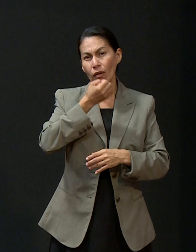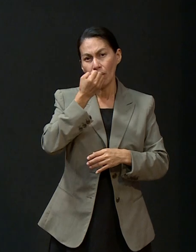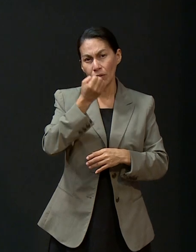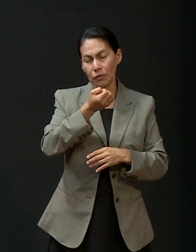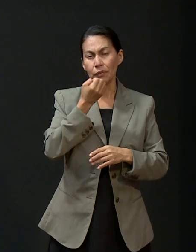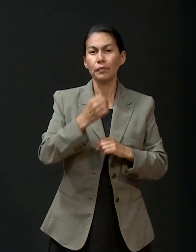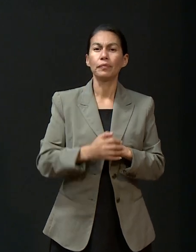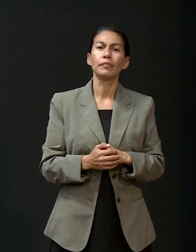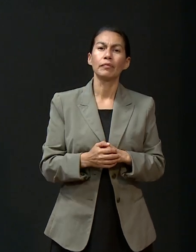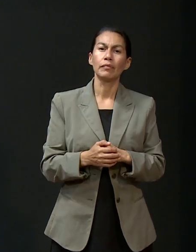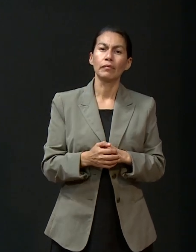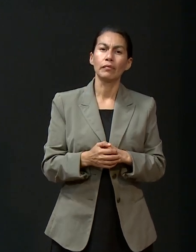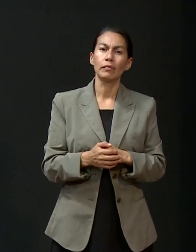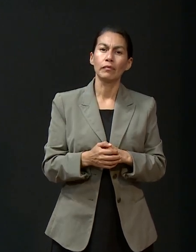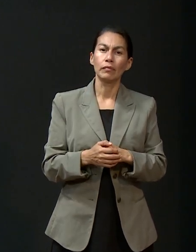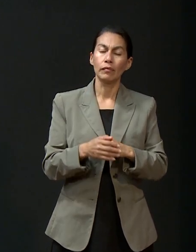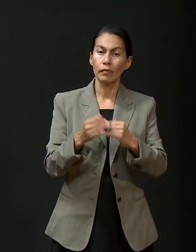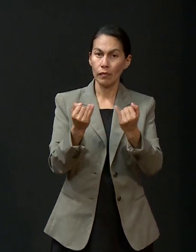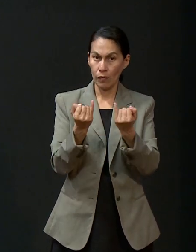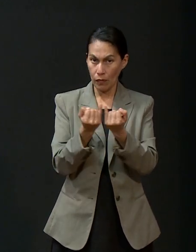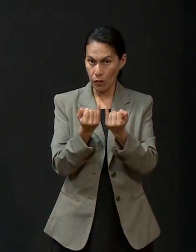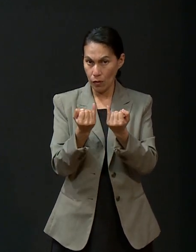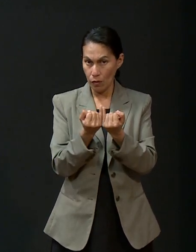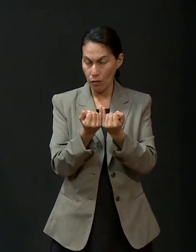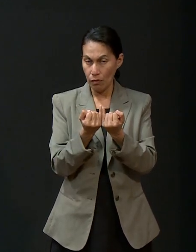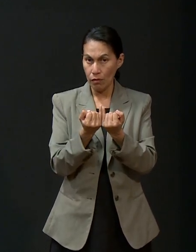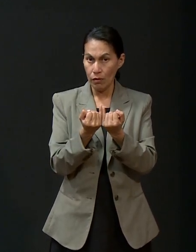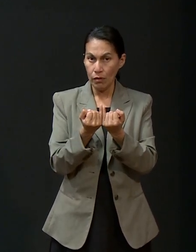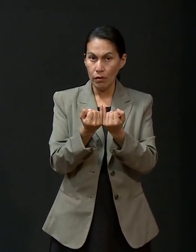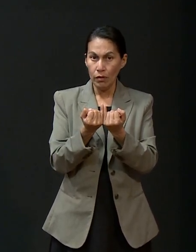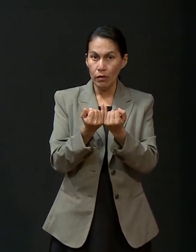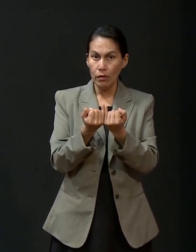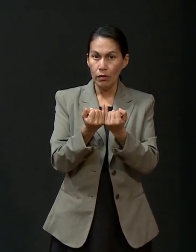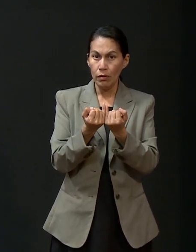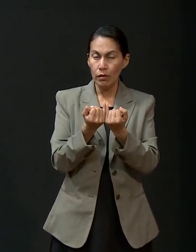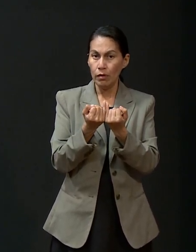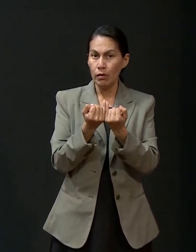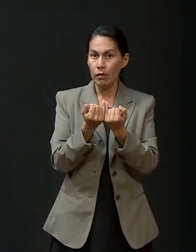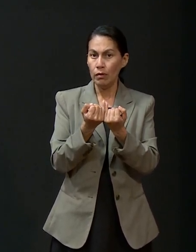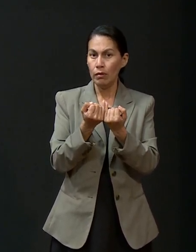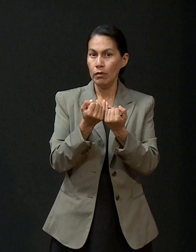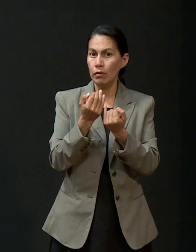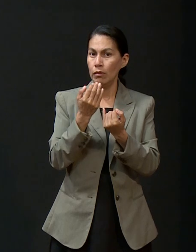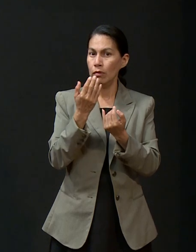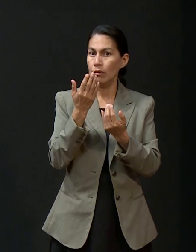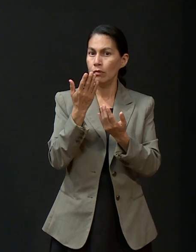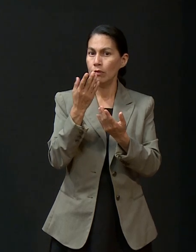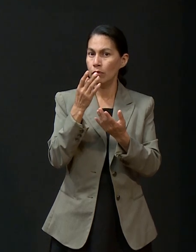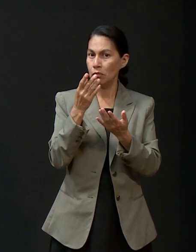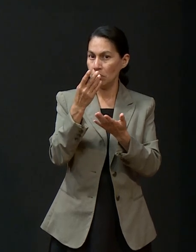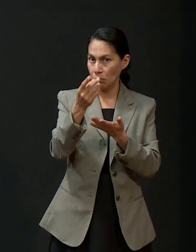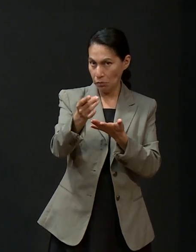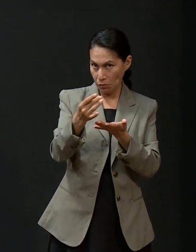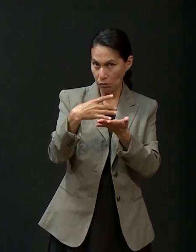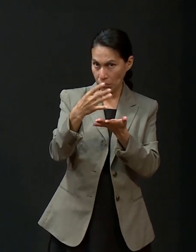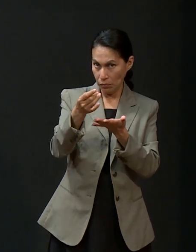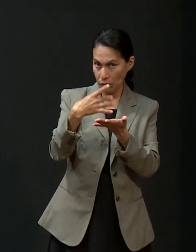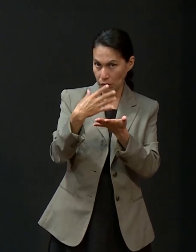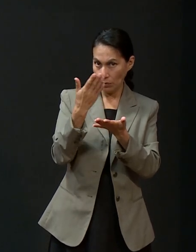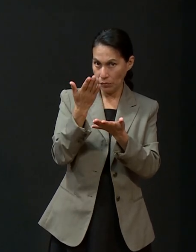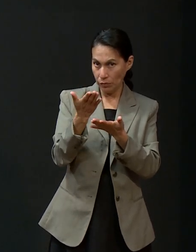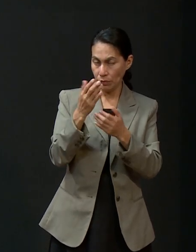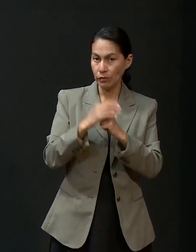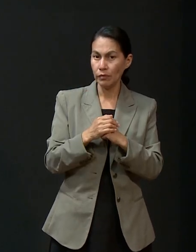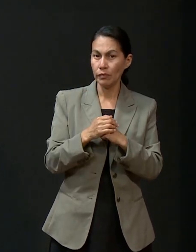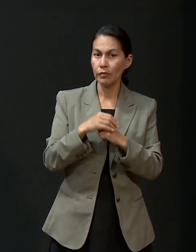ella Tenemos también Las siguientes peticiones Que han venido